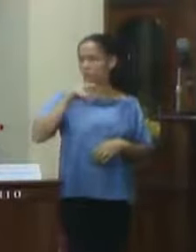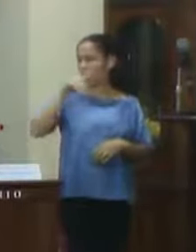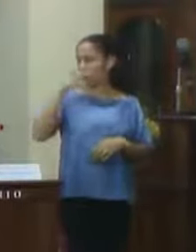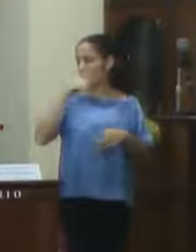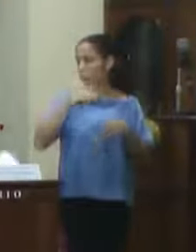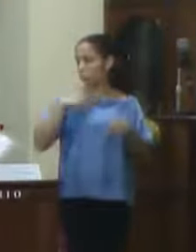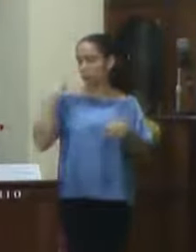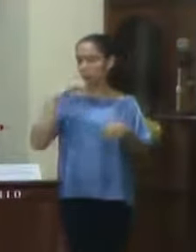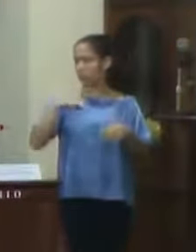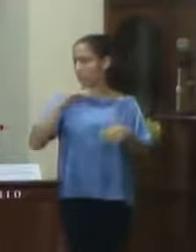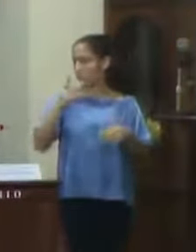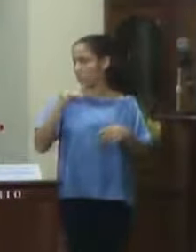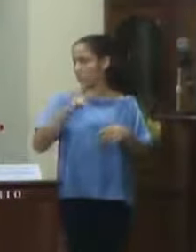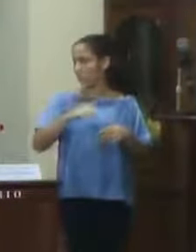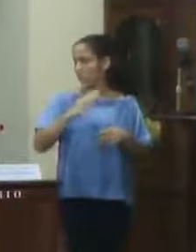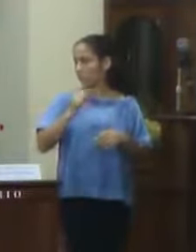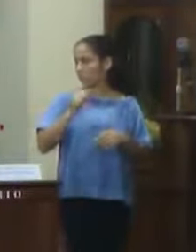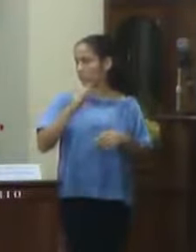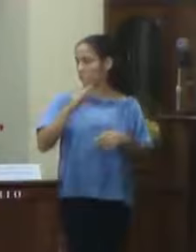Cabral.